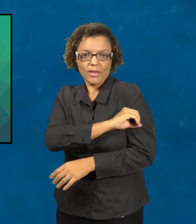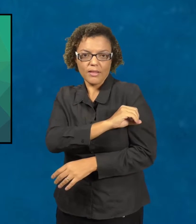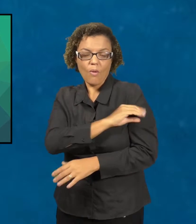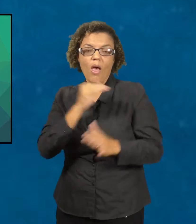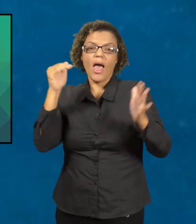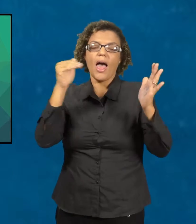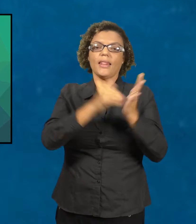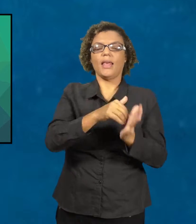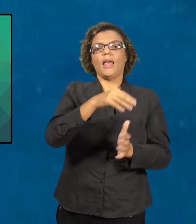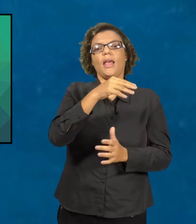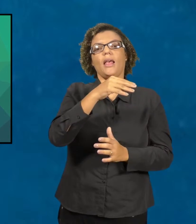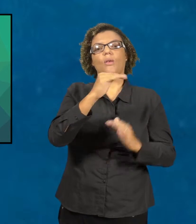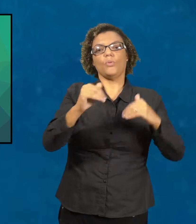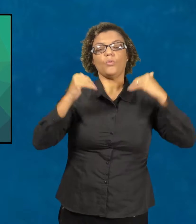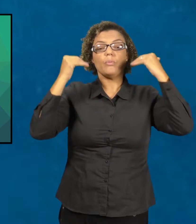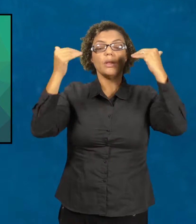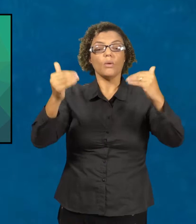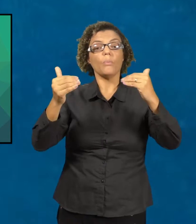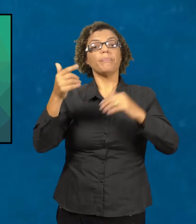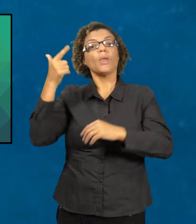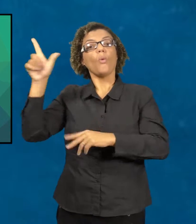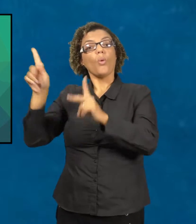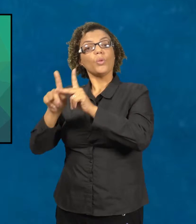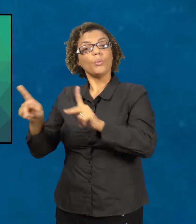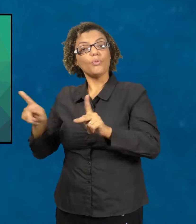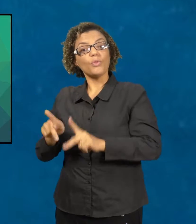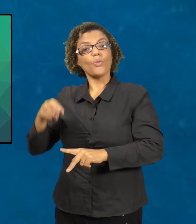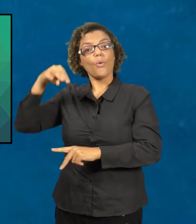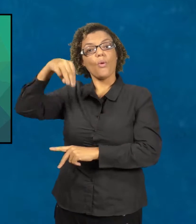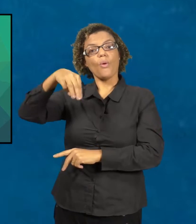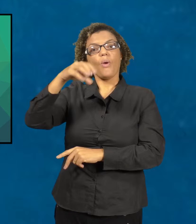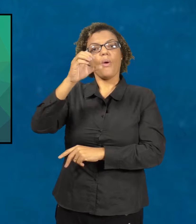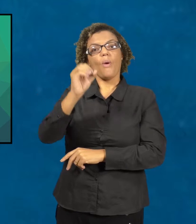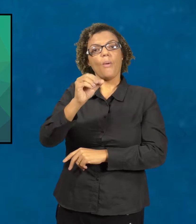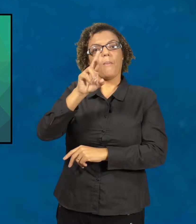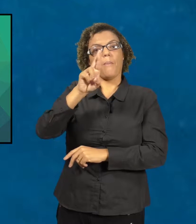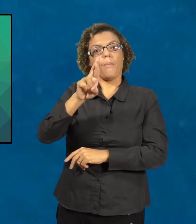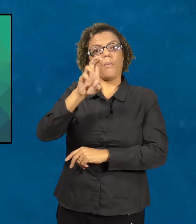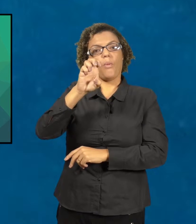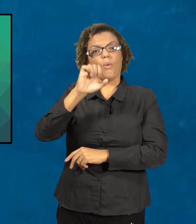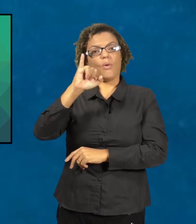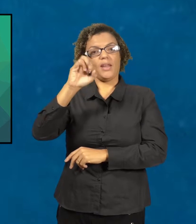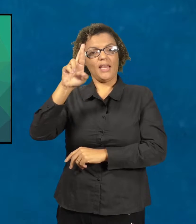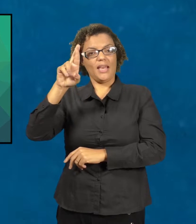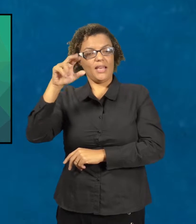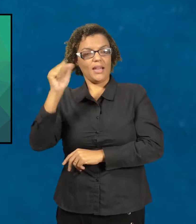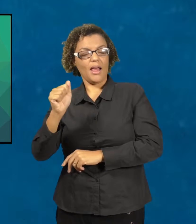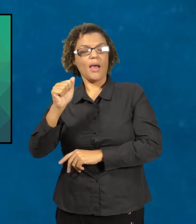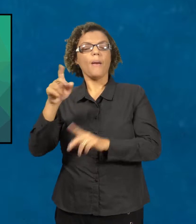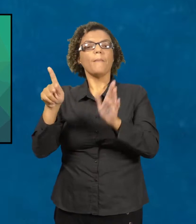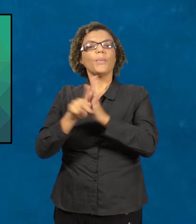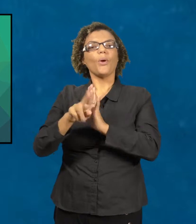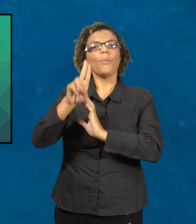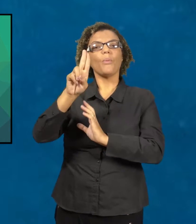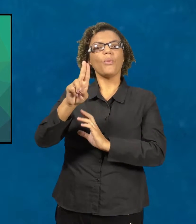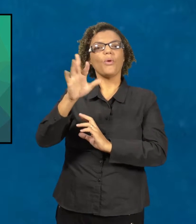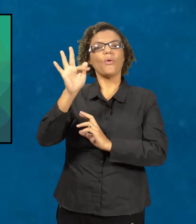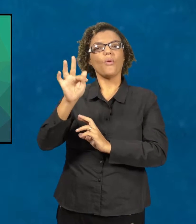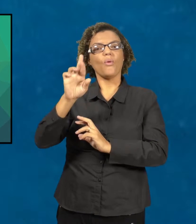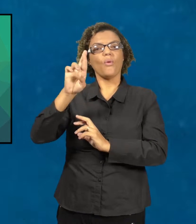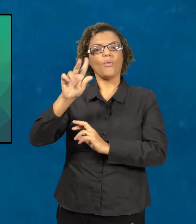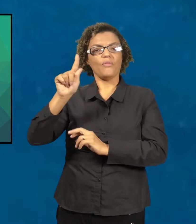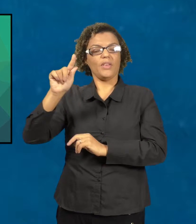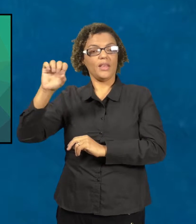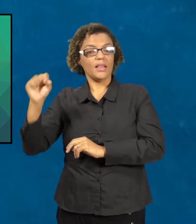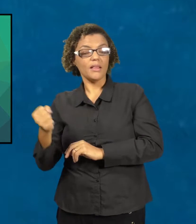Antônio Moreira, da Universidade Federal do Rio Grande do Sul, chama a atenção para outro fato. Como os modelos mentais são